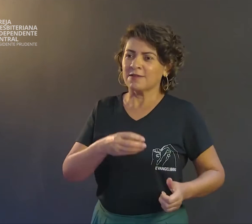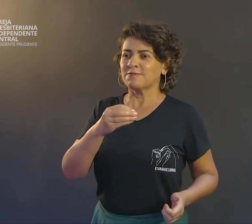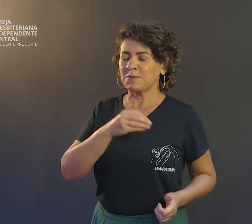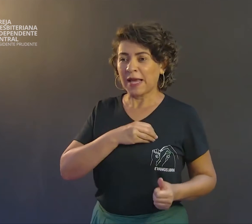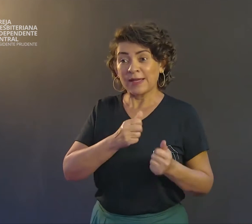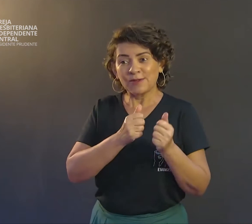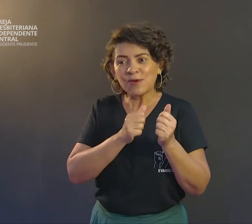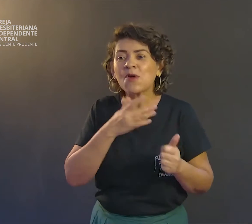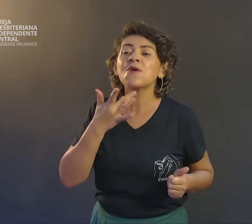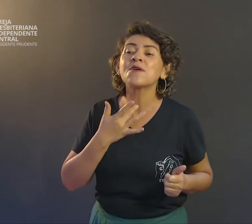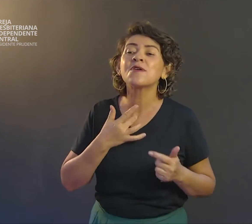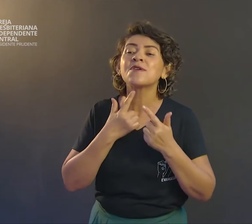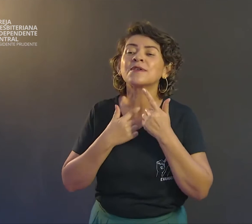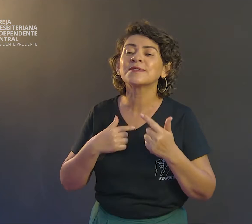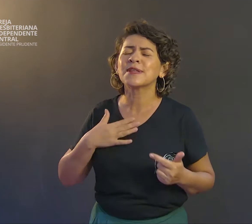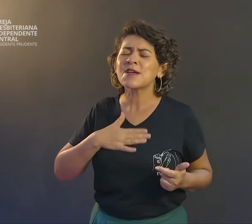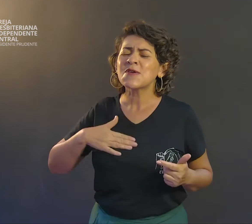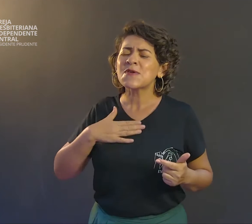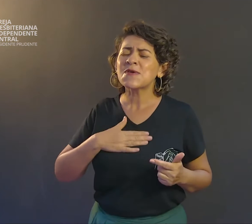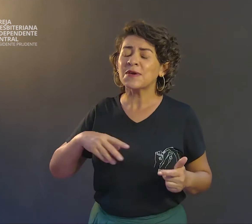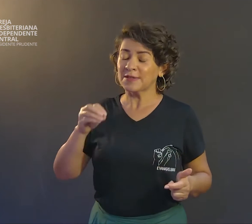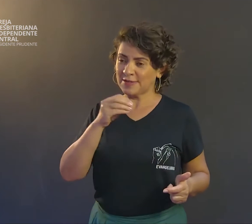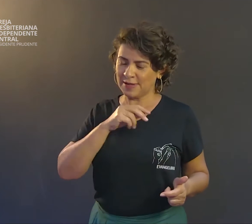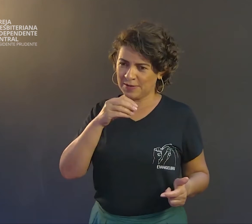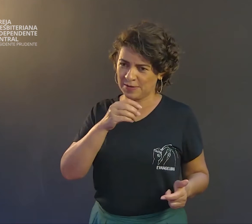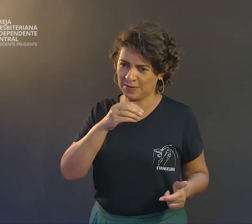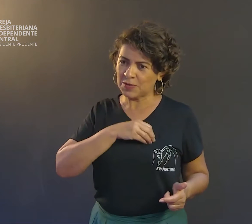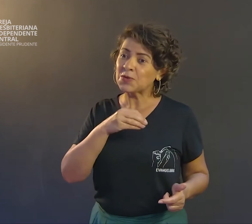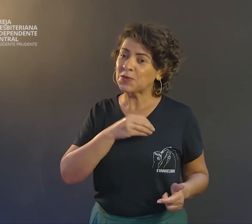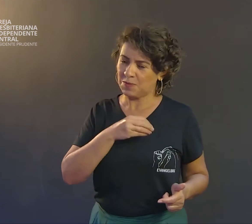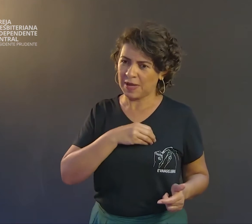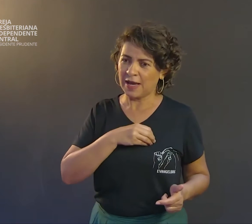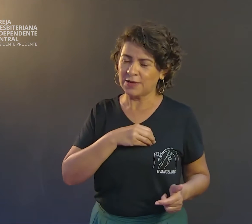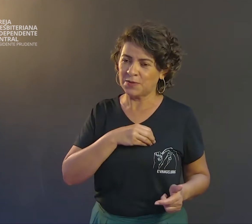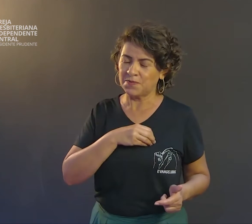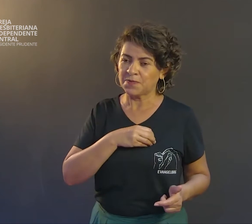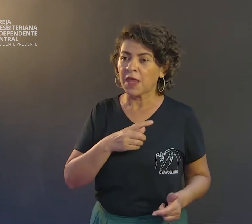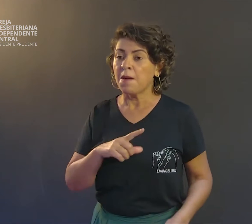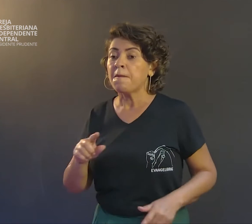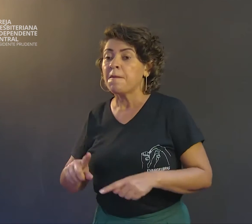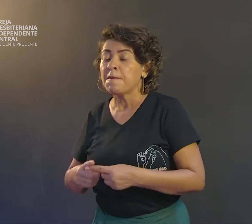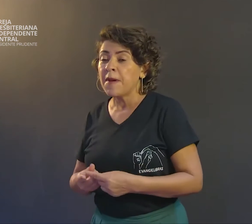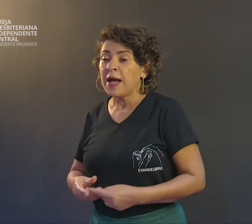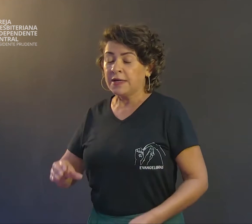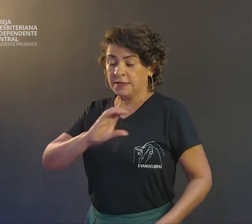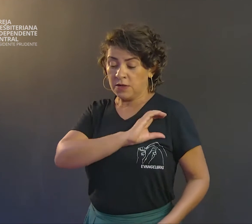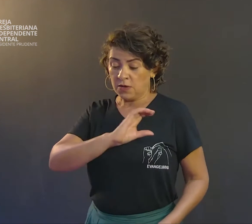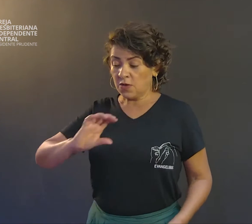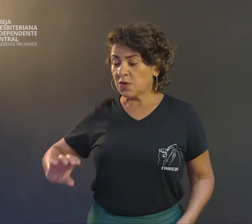O cristão verdadeiro possui em si a semente de Deus, como João disse, e com